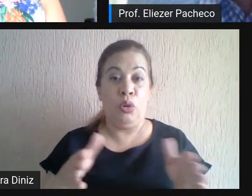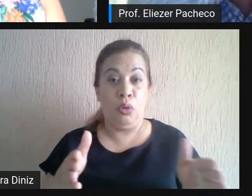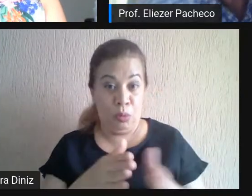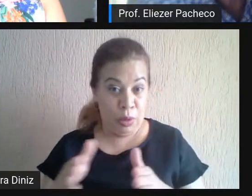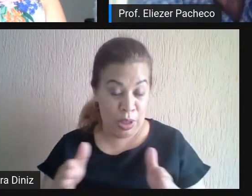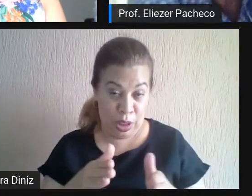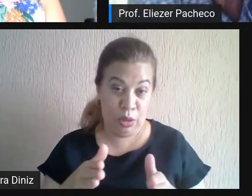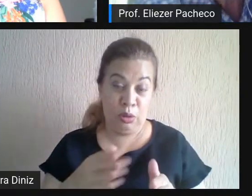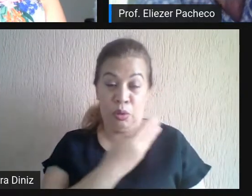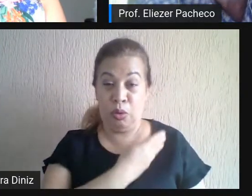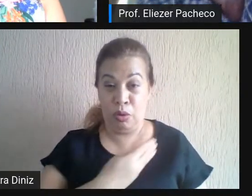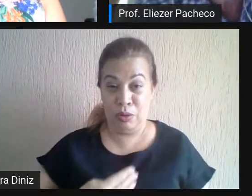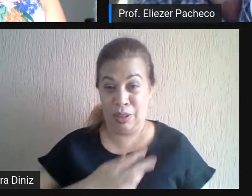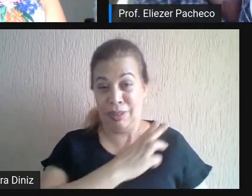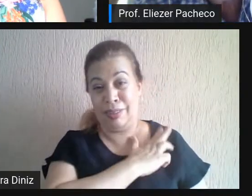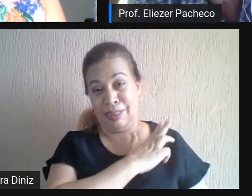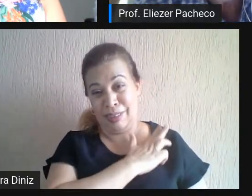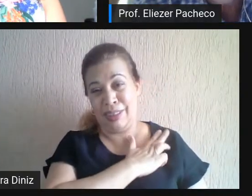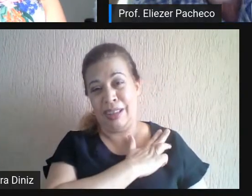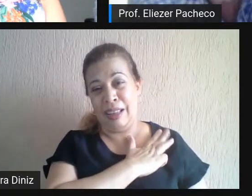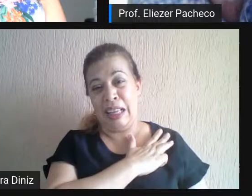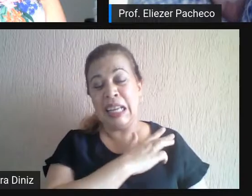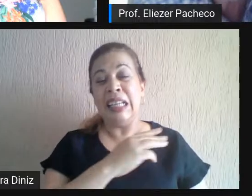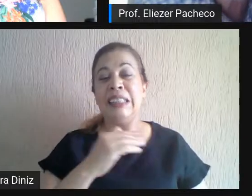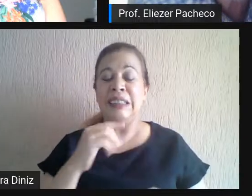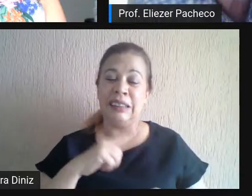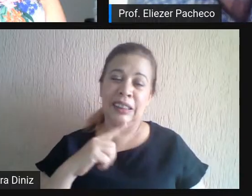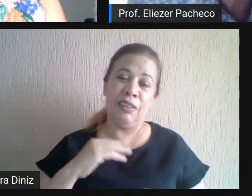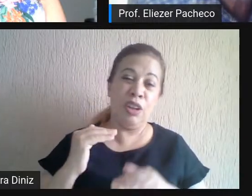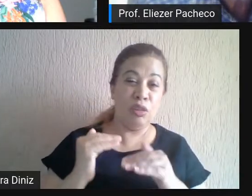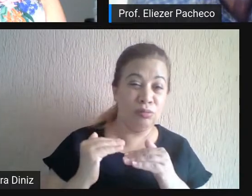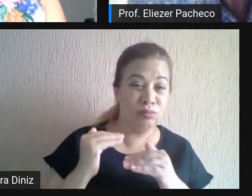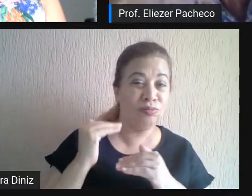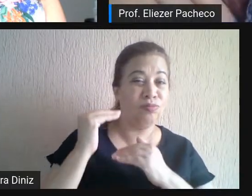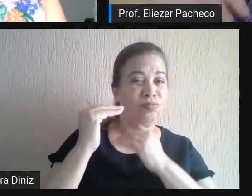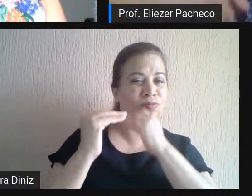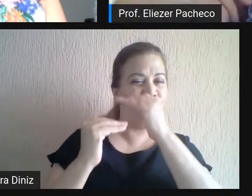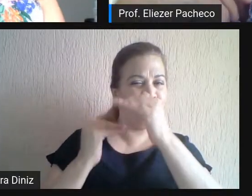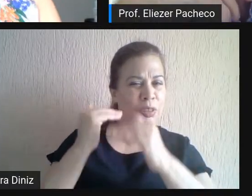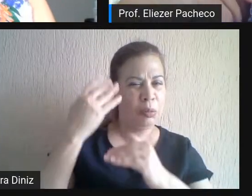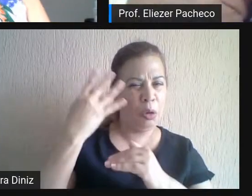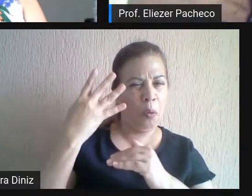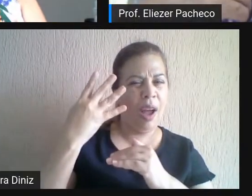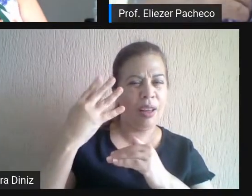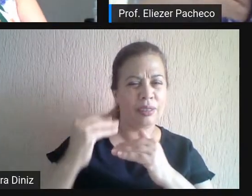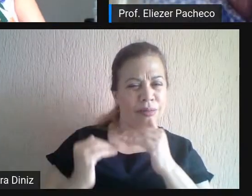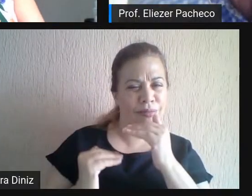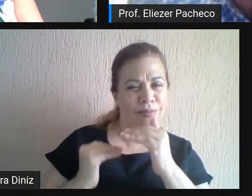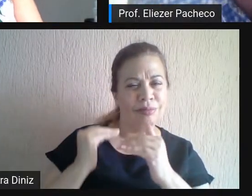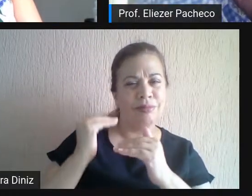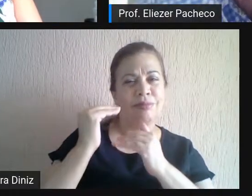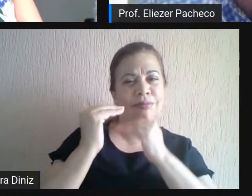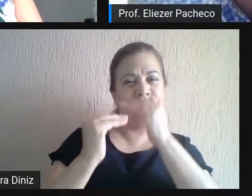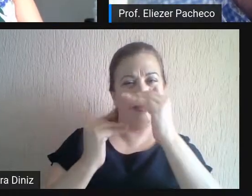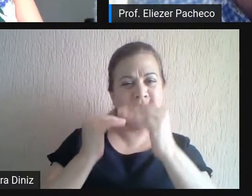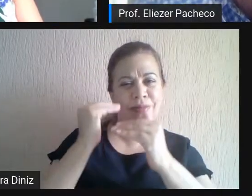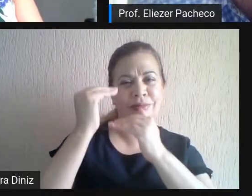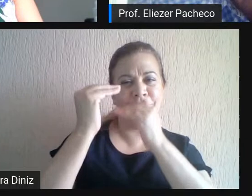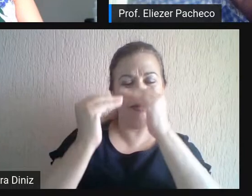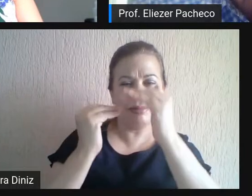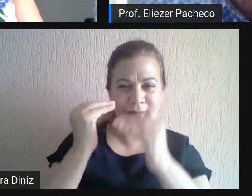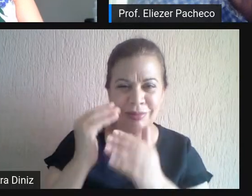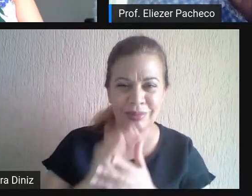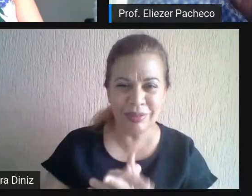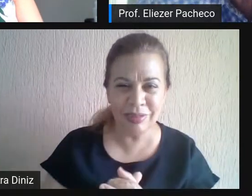uns degraus, uns 4 degraus. Nós saímos da lanterna, ali no Campeonato Brasileiro, tem os 4 últimos, são os que